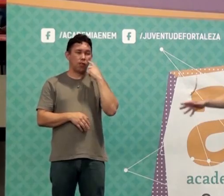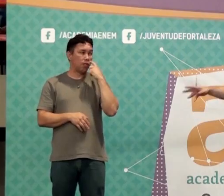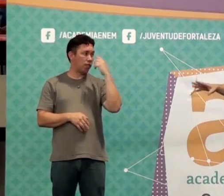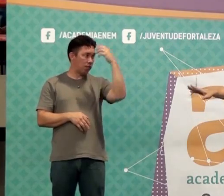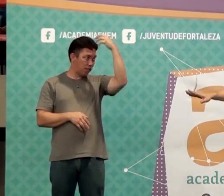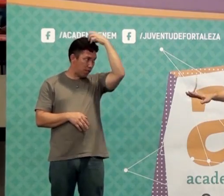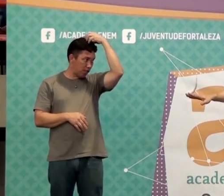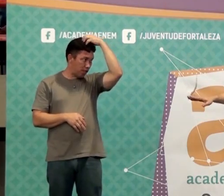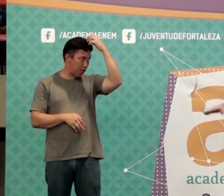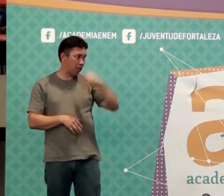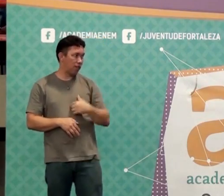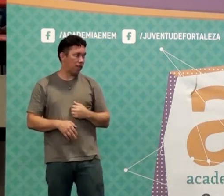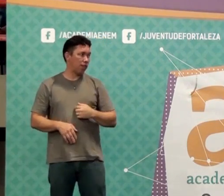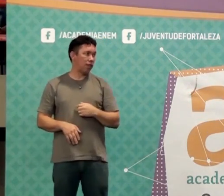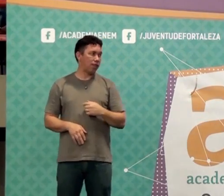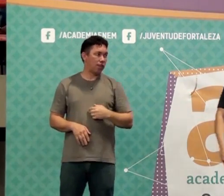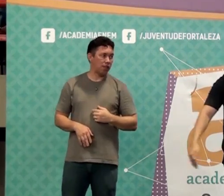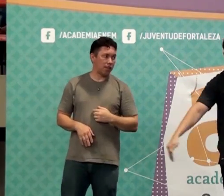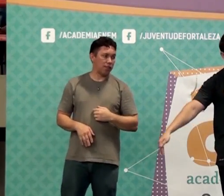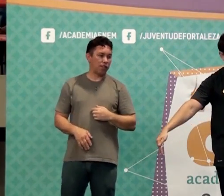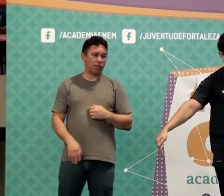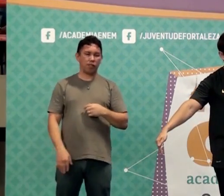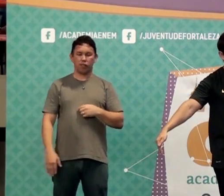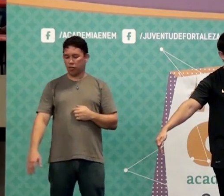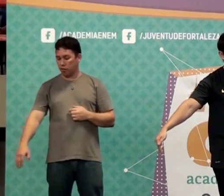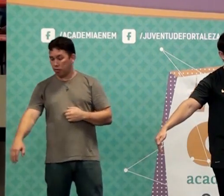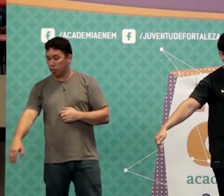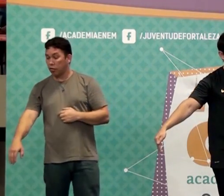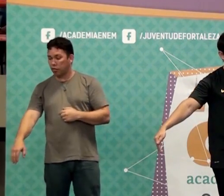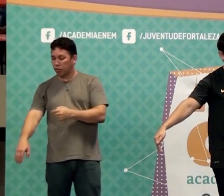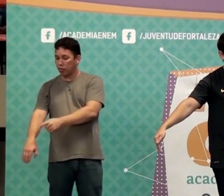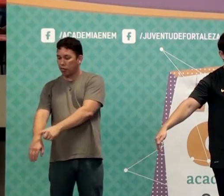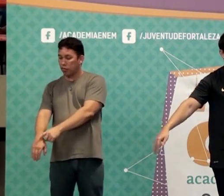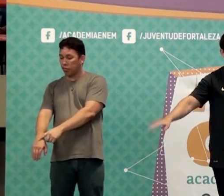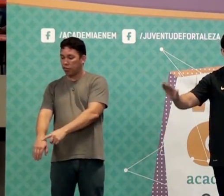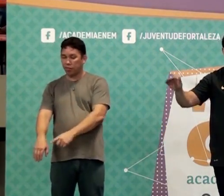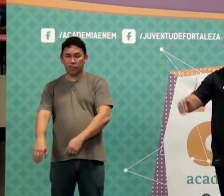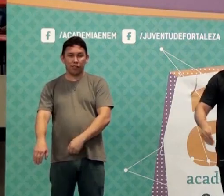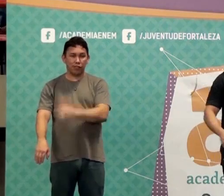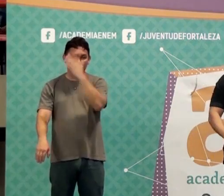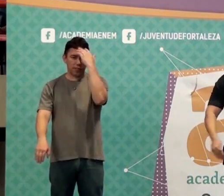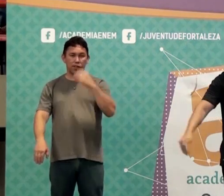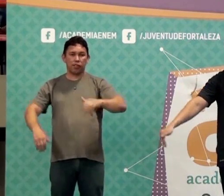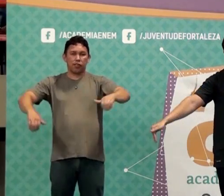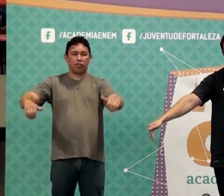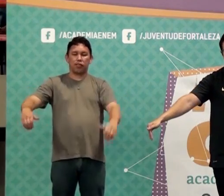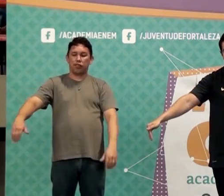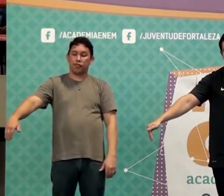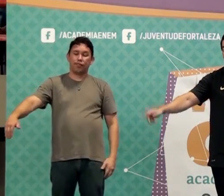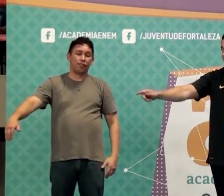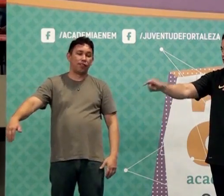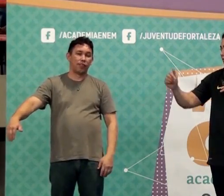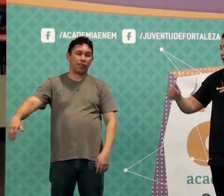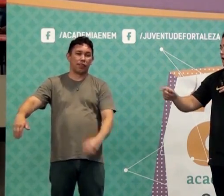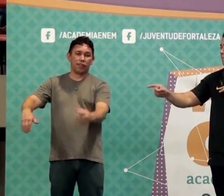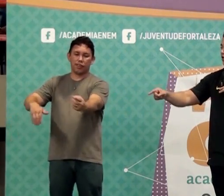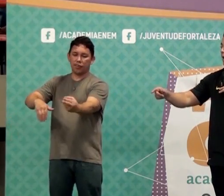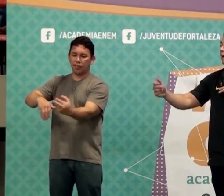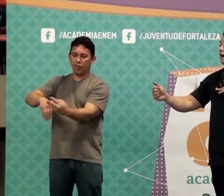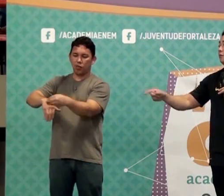vida real, o beijo é o vassalo quem beija a mão do suzerano. Menino Gabriel não precisa beijar, obrigado, Gabriel. Tá